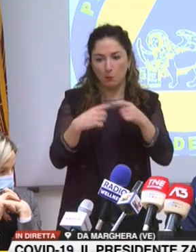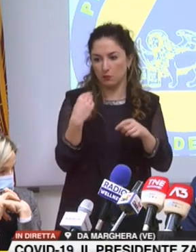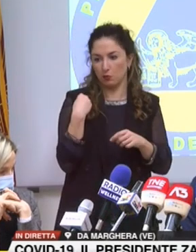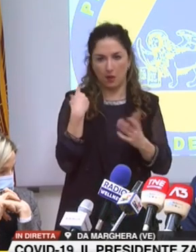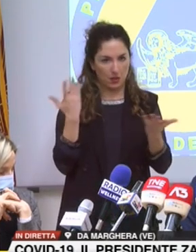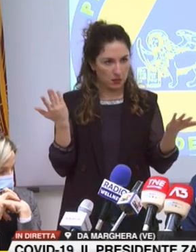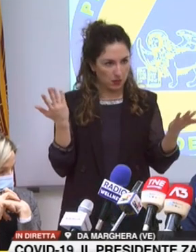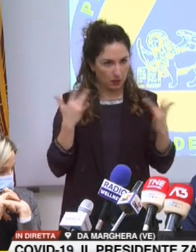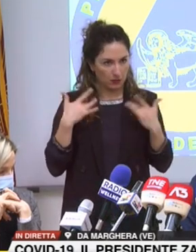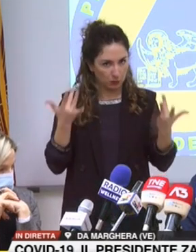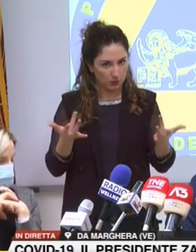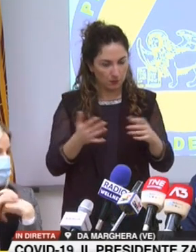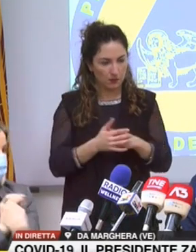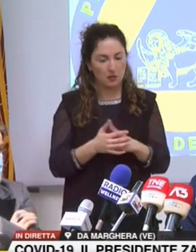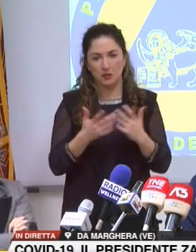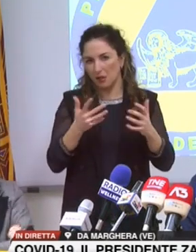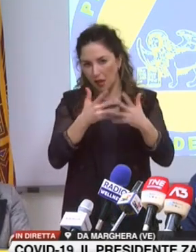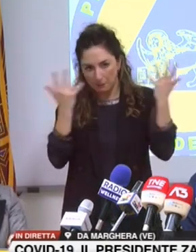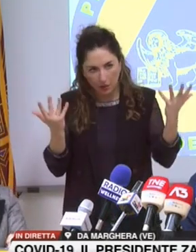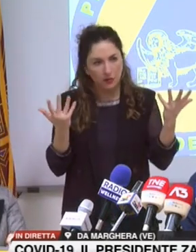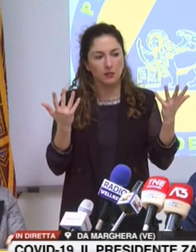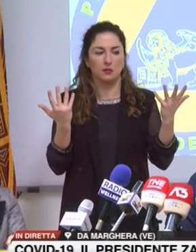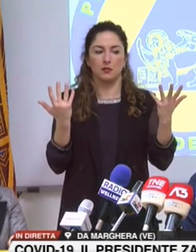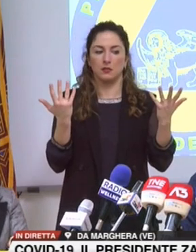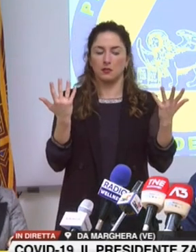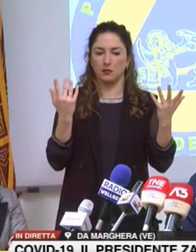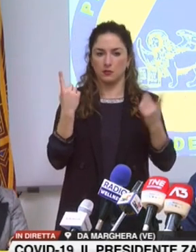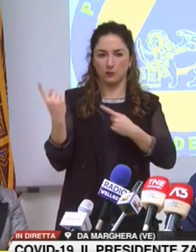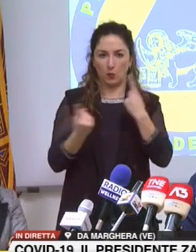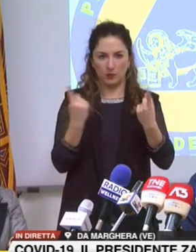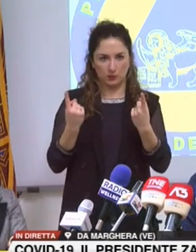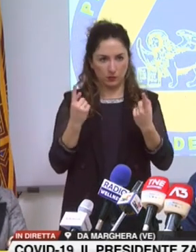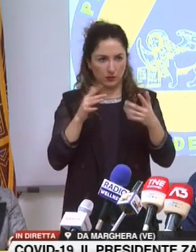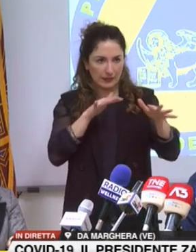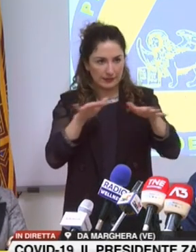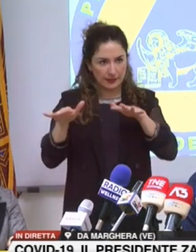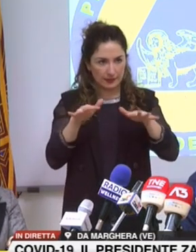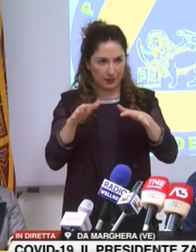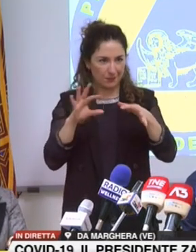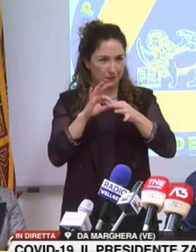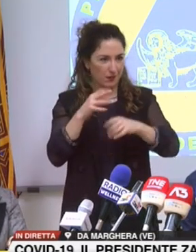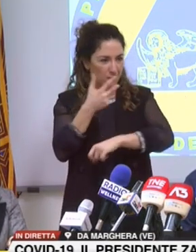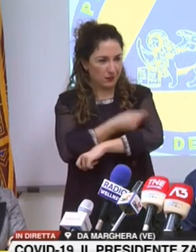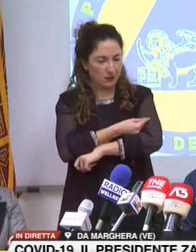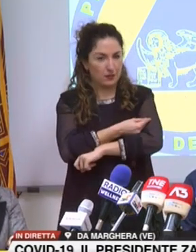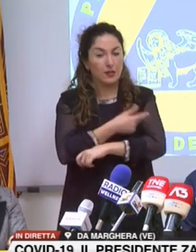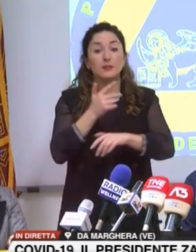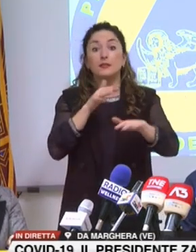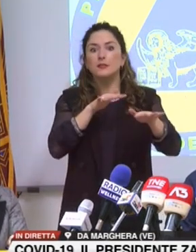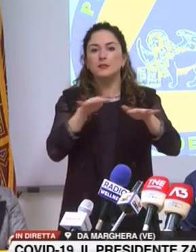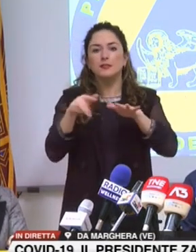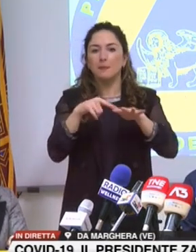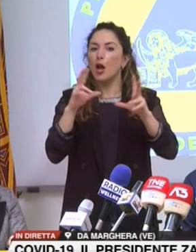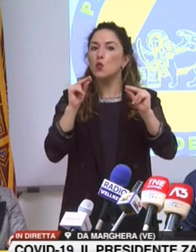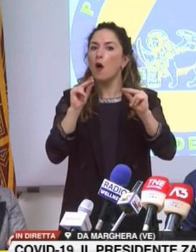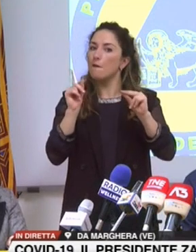per delle domande o chiarimenti su quello che è l'attuale sistema che supporta la campagna di vaccinazione. Un sistema che per noi non è